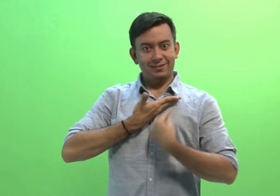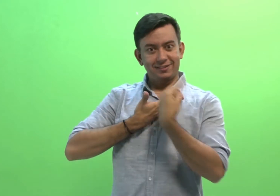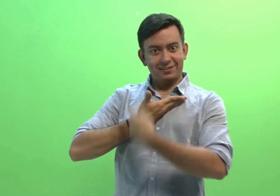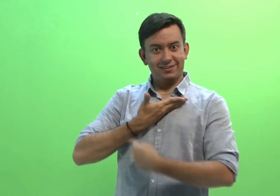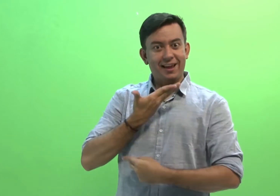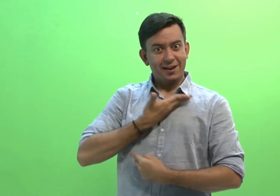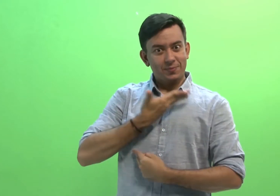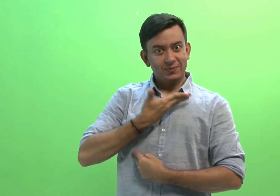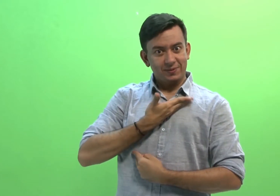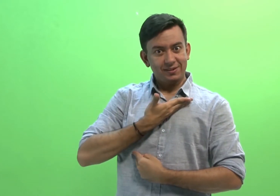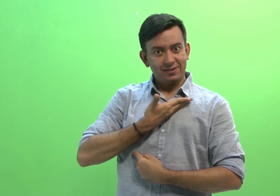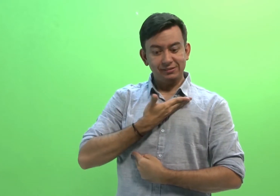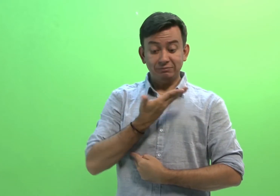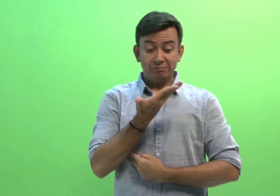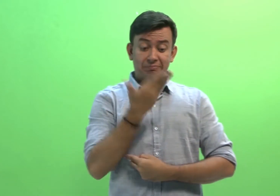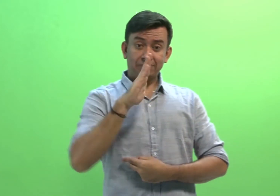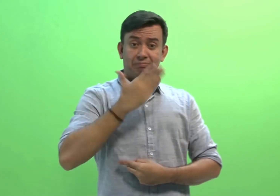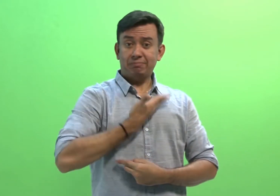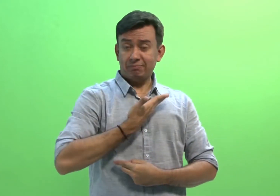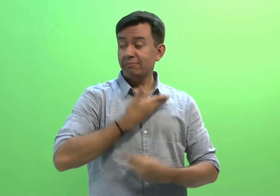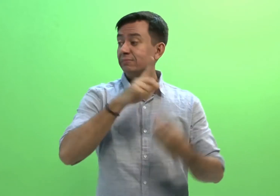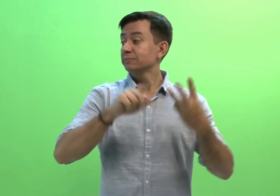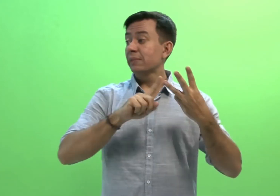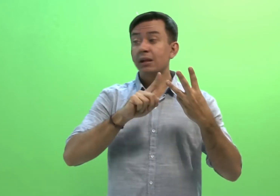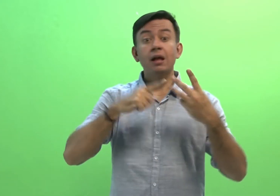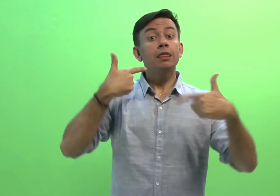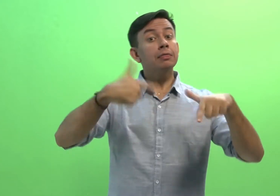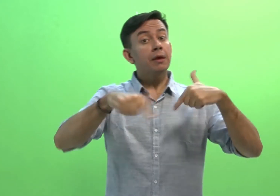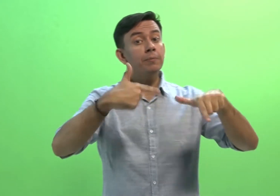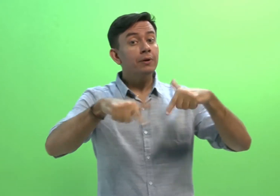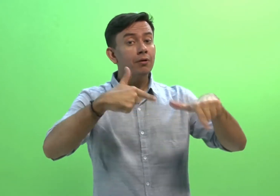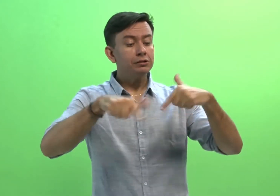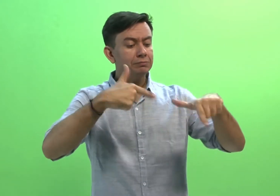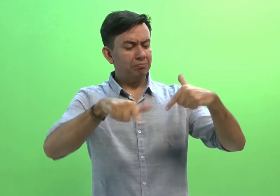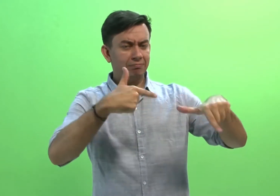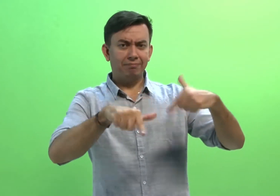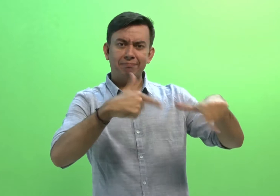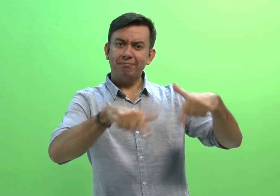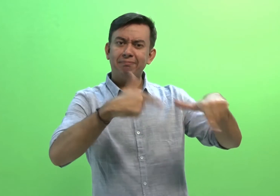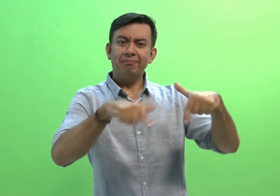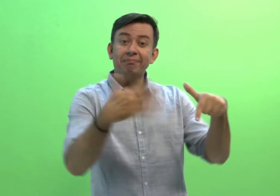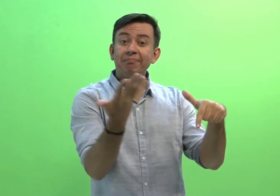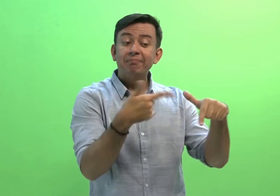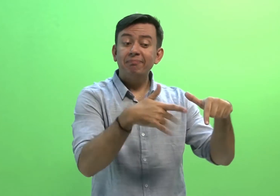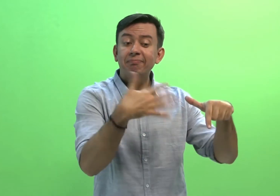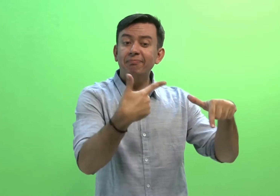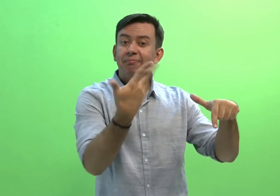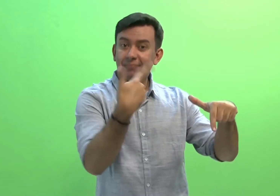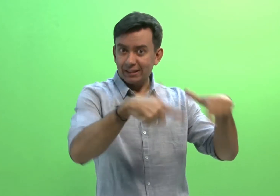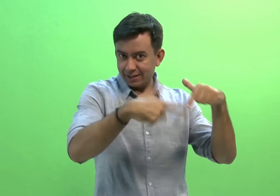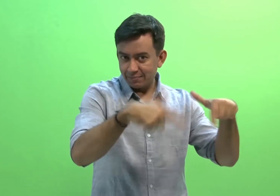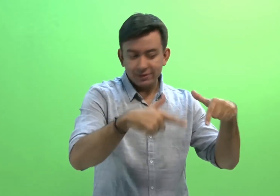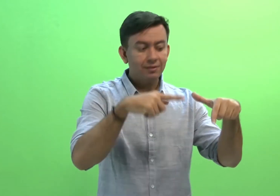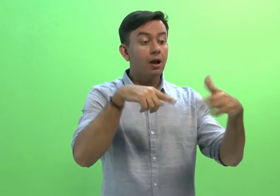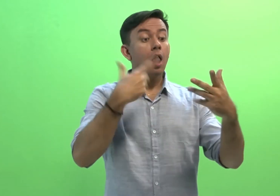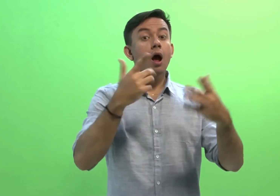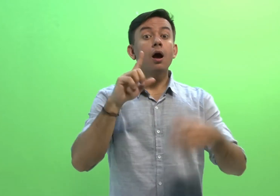convencionado. Sinal para amigo, com essa configuração de mão. Por que essa configuração de mão? Trabalhar. Por que este sinal